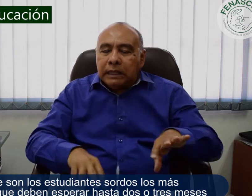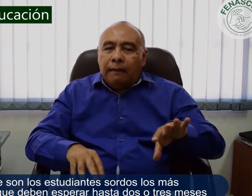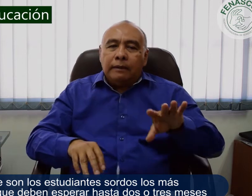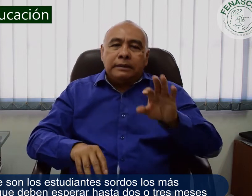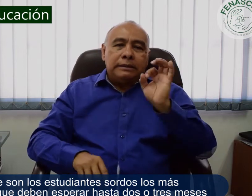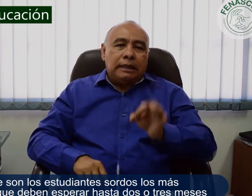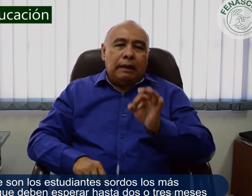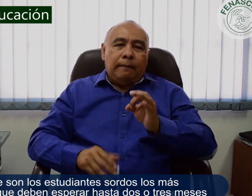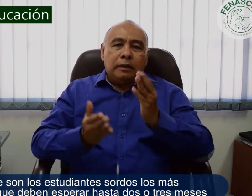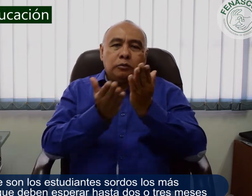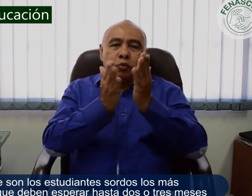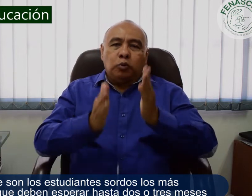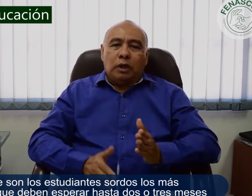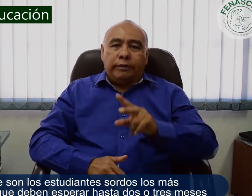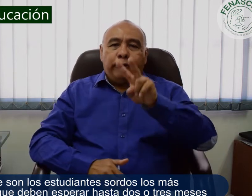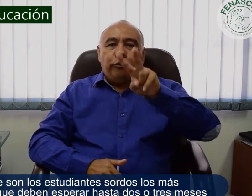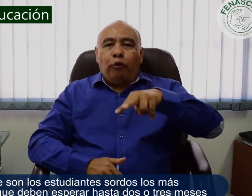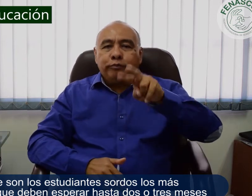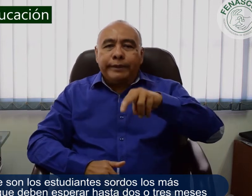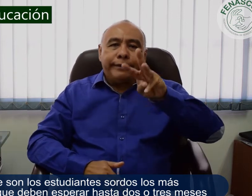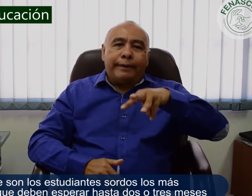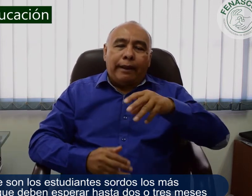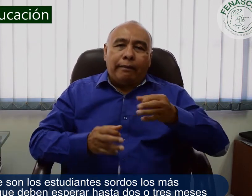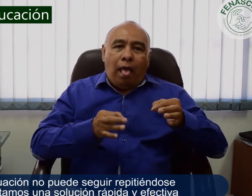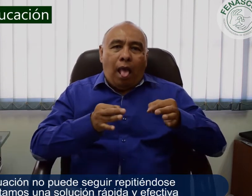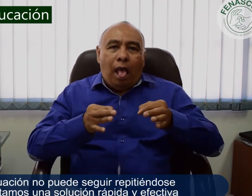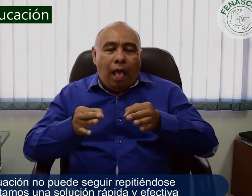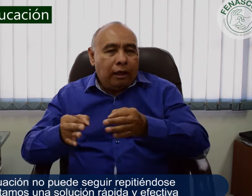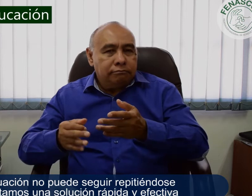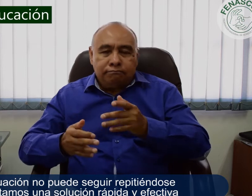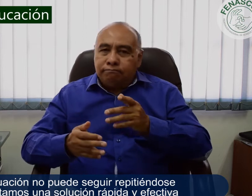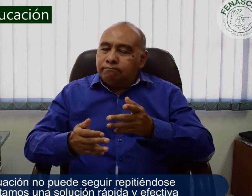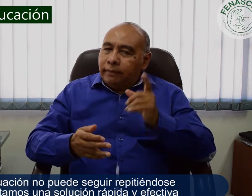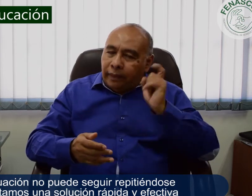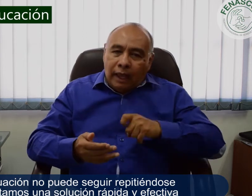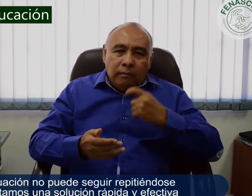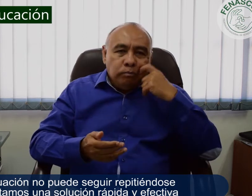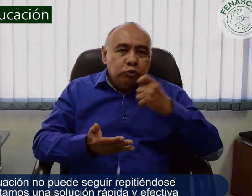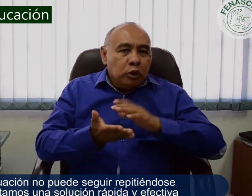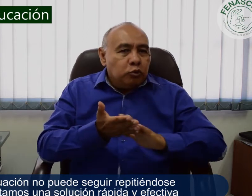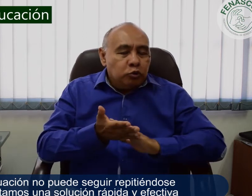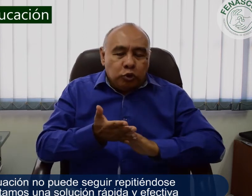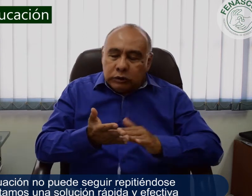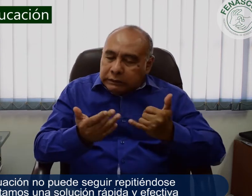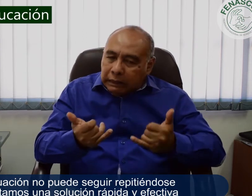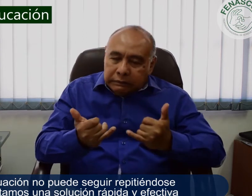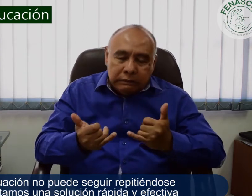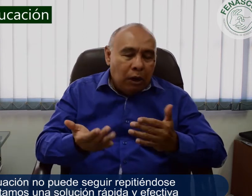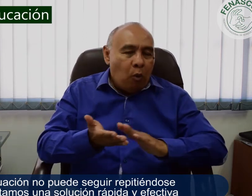los más afectados, ya que deben esperar hasta dos o tres meses. Esta situación no puede seguir repitiéndose y necesitamos una solución